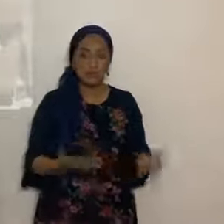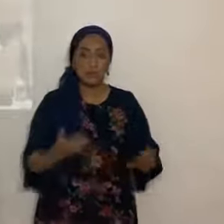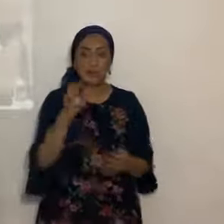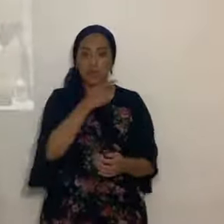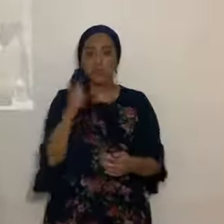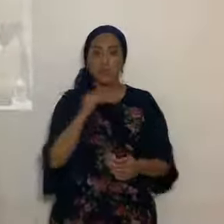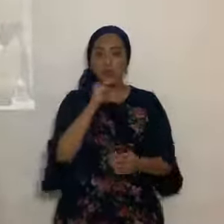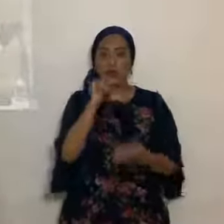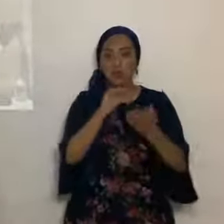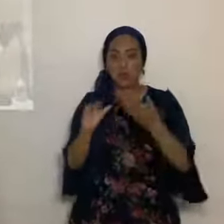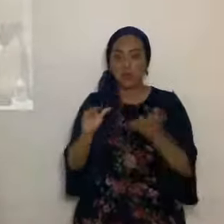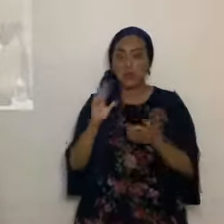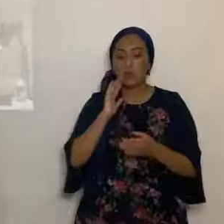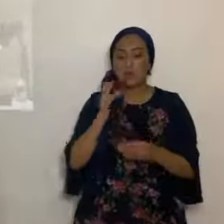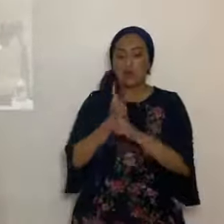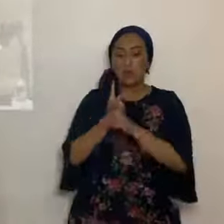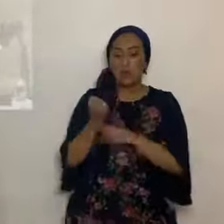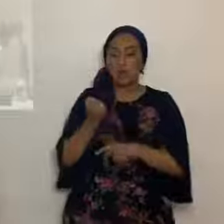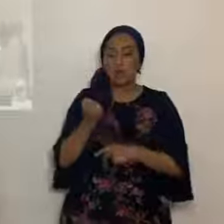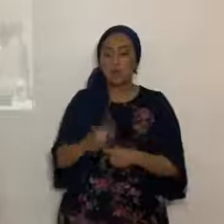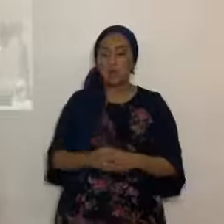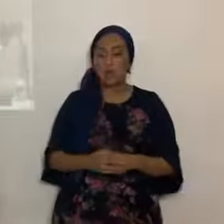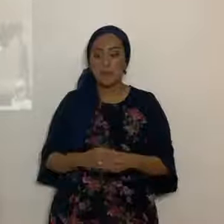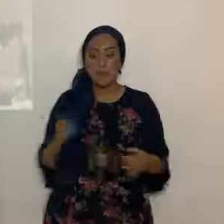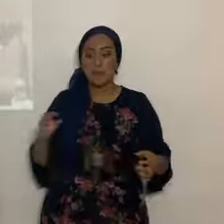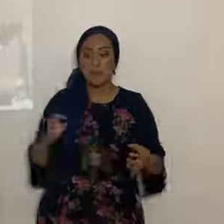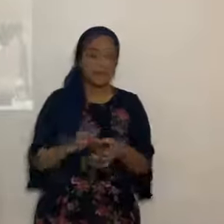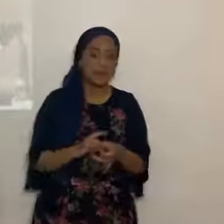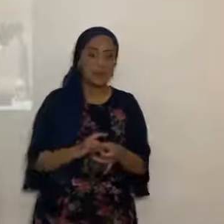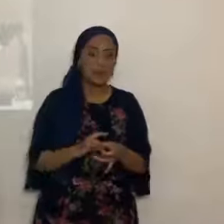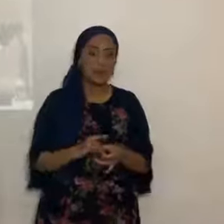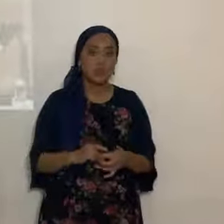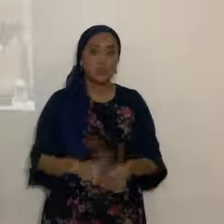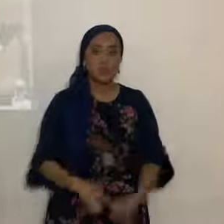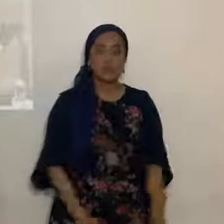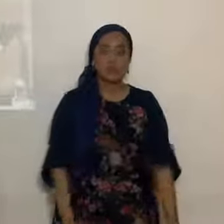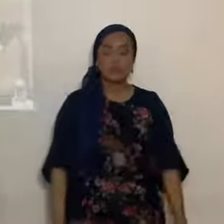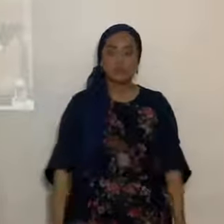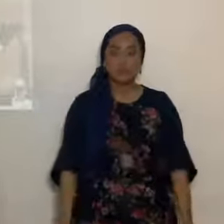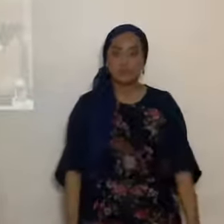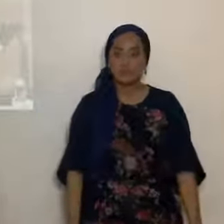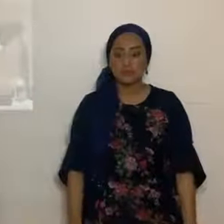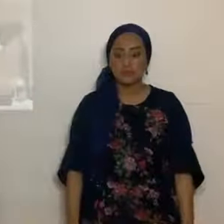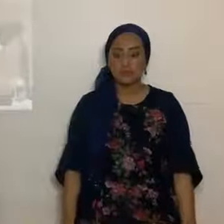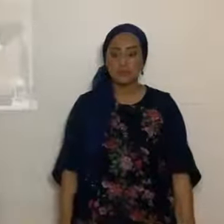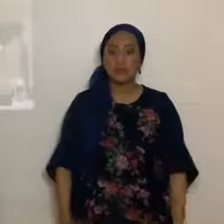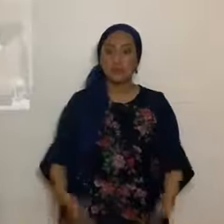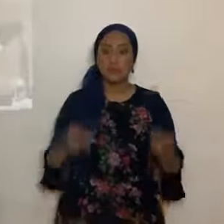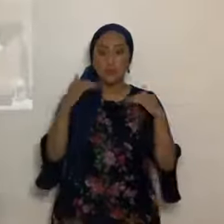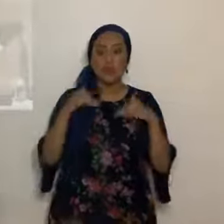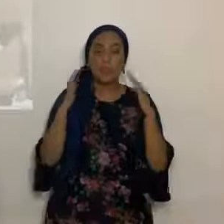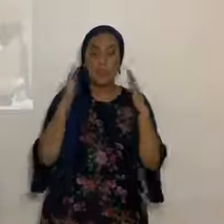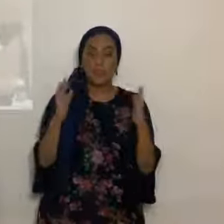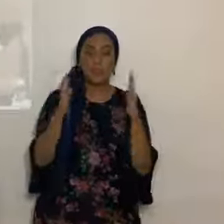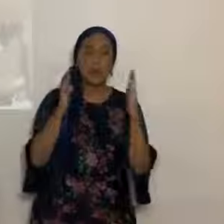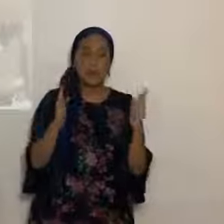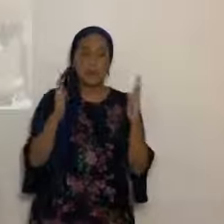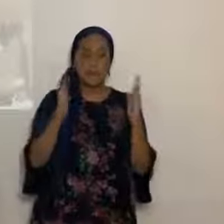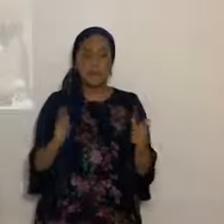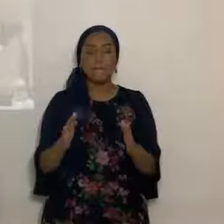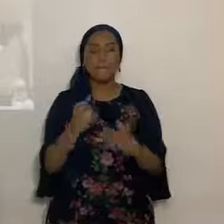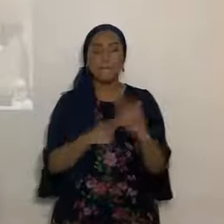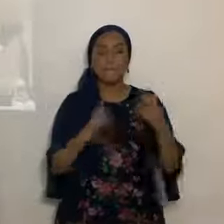no perdonas, quedas retenido, quedas atado, en otra lectura de la Biblia. Ahora, mucha atención a lo